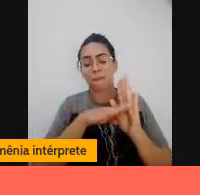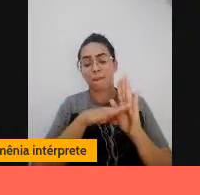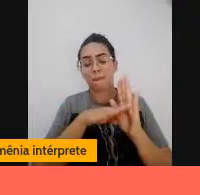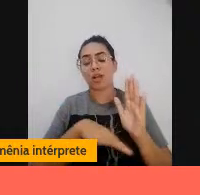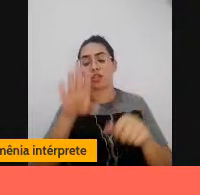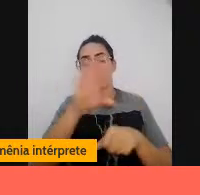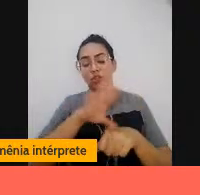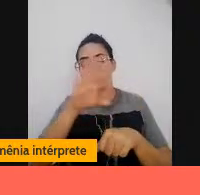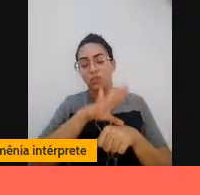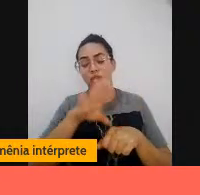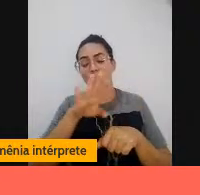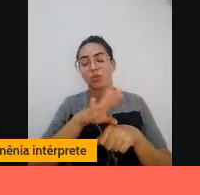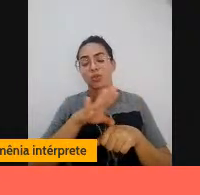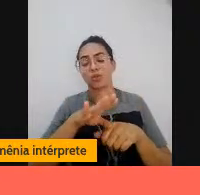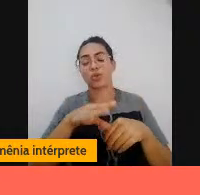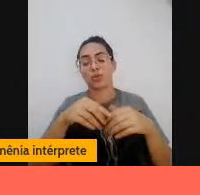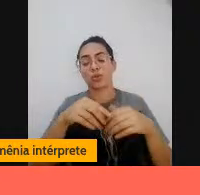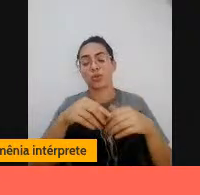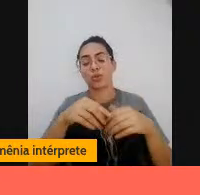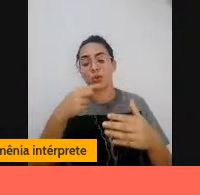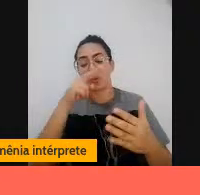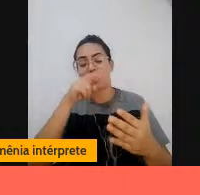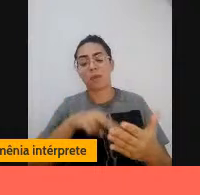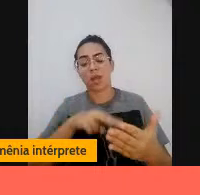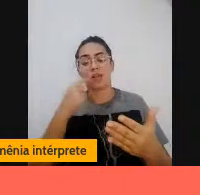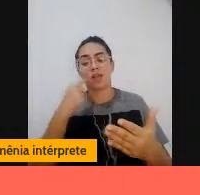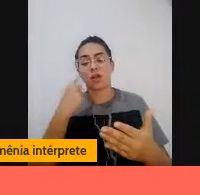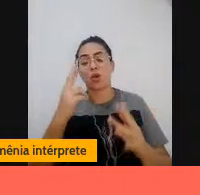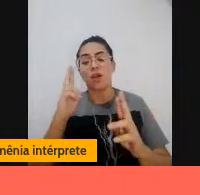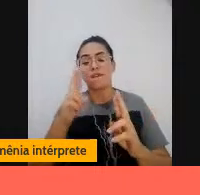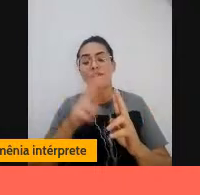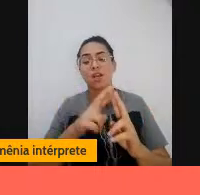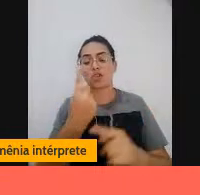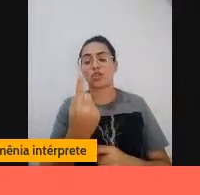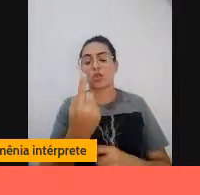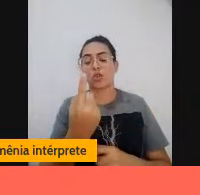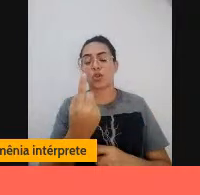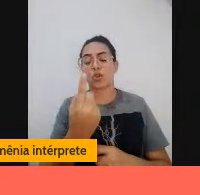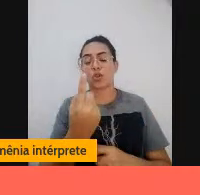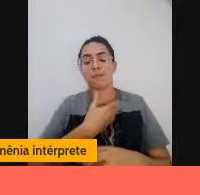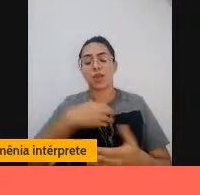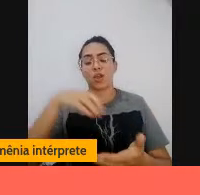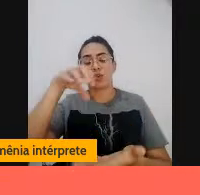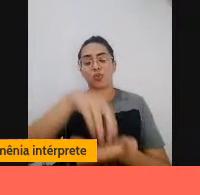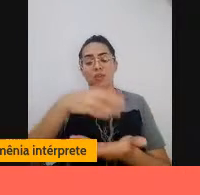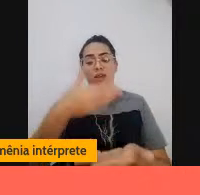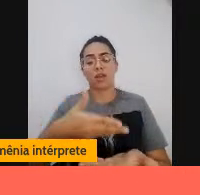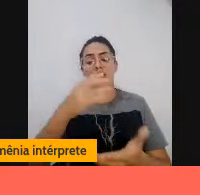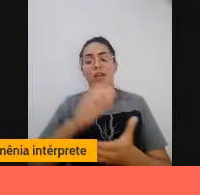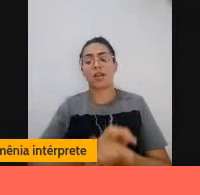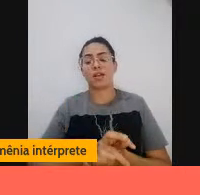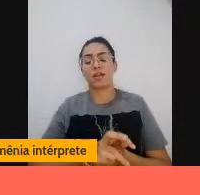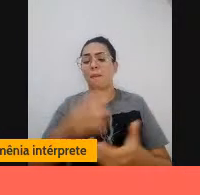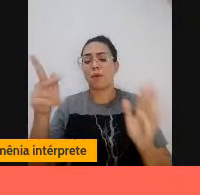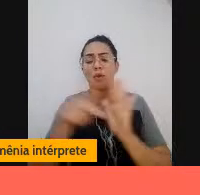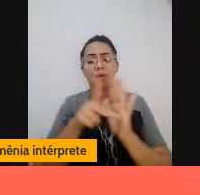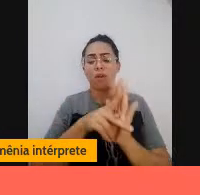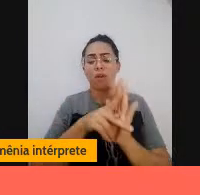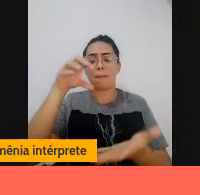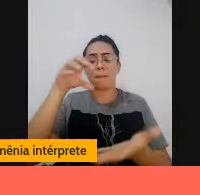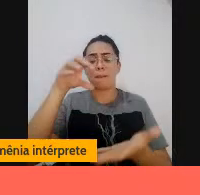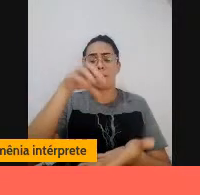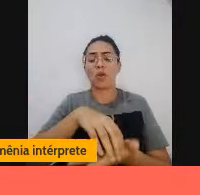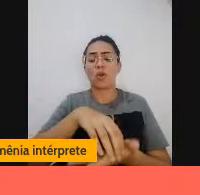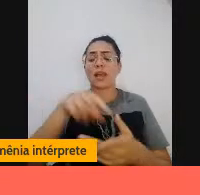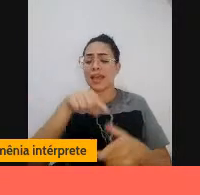colocamos lá uma referência de um colega do centro? Não é porque é nosso colega, é porque é do nosso centro que também publica.